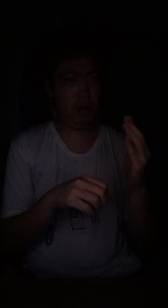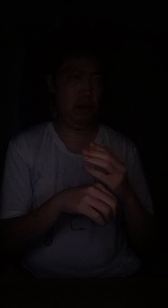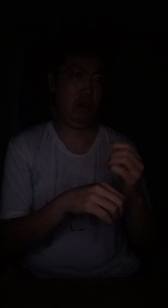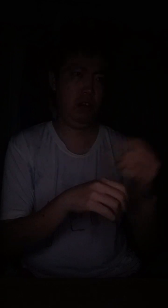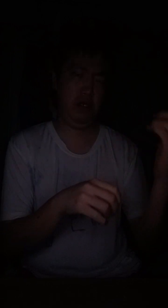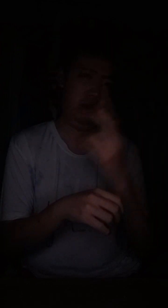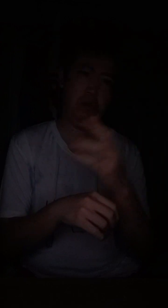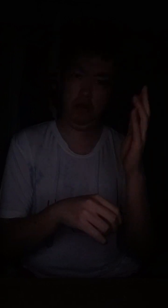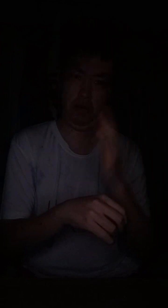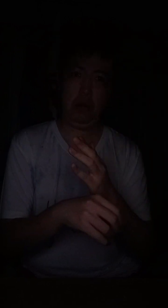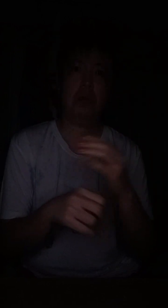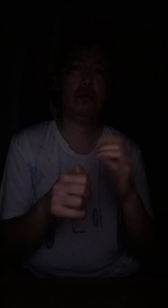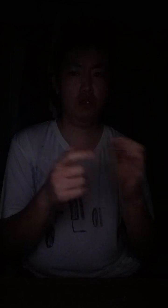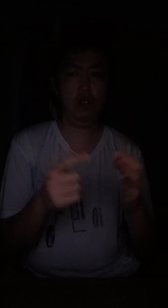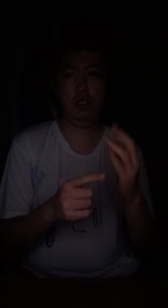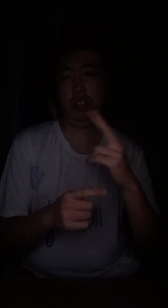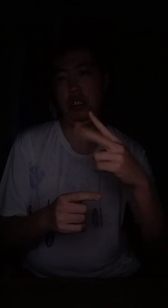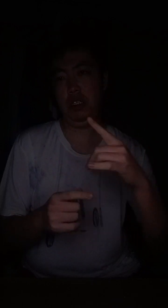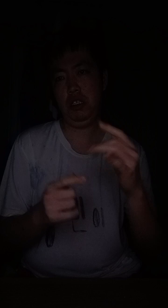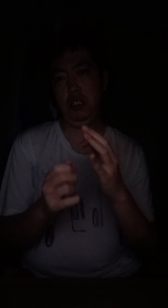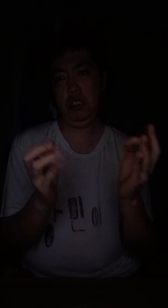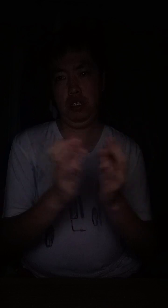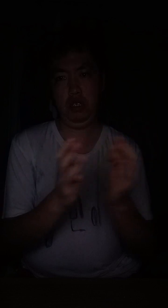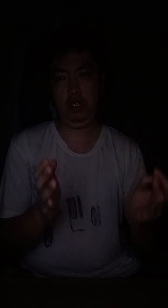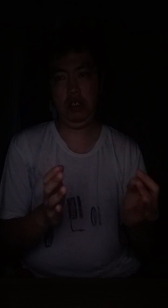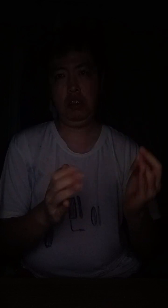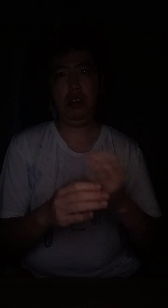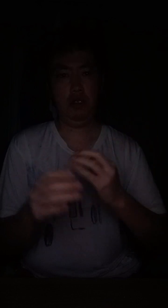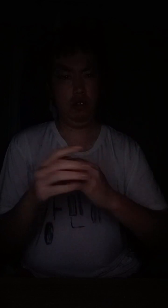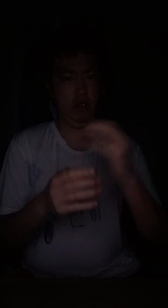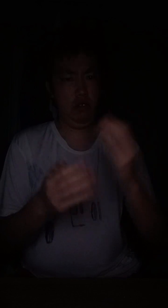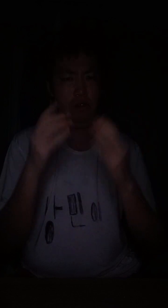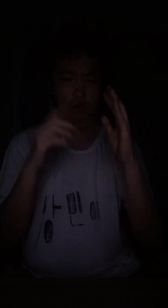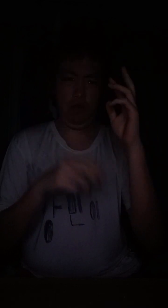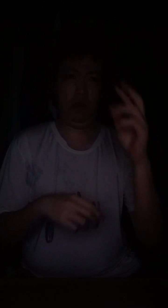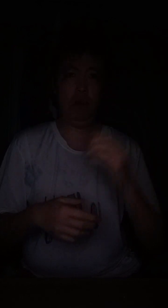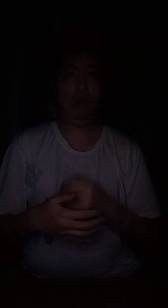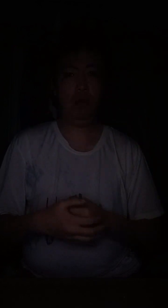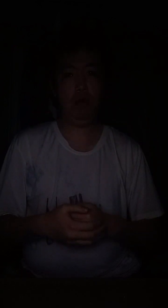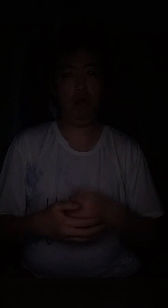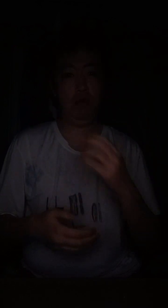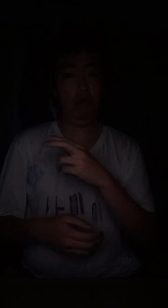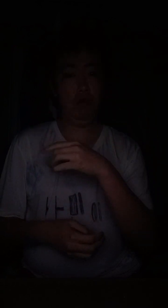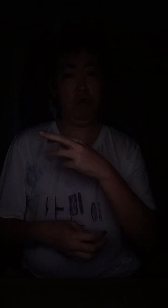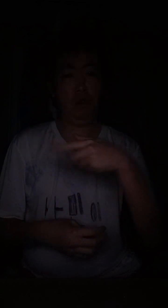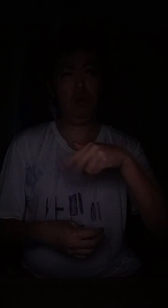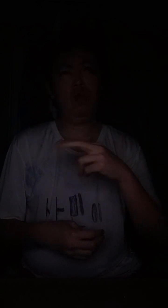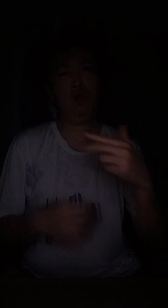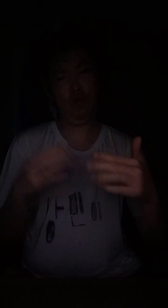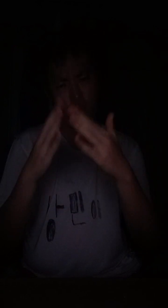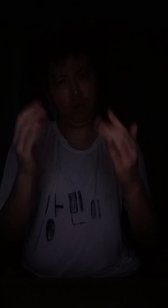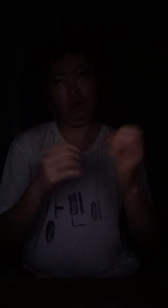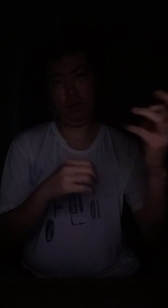트라우마를 외면하는 이런 2차 피해가 3달 넘게 계속됐습니다. 교사노조는 학교 관리자와 경찰이 제대로